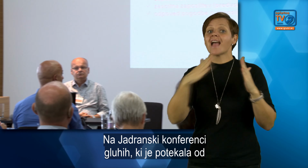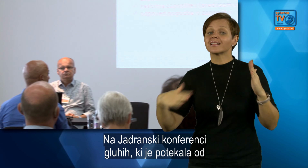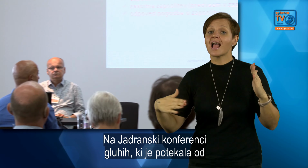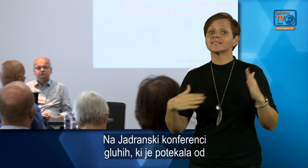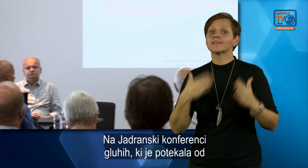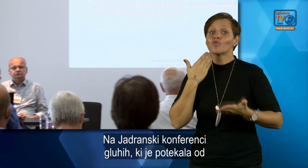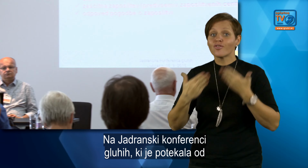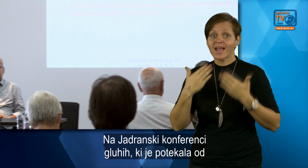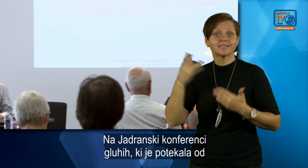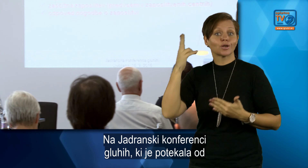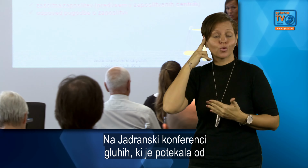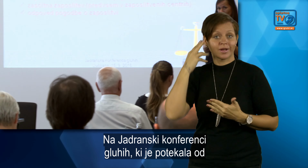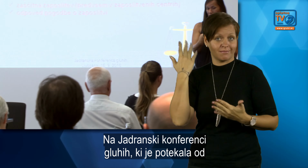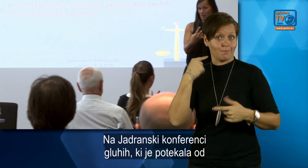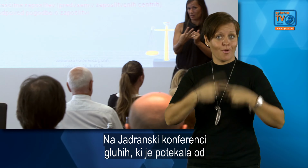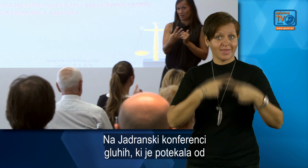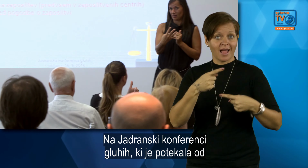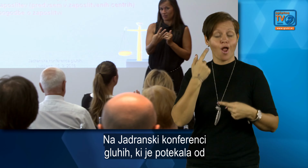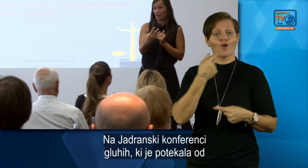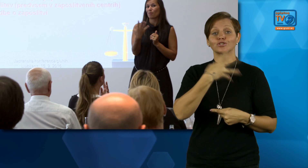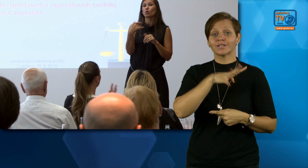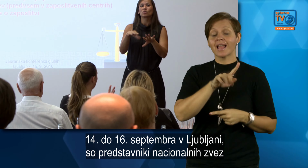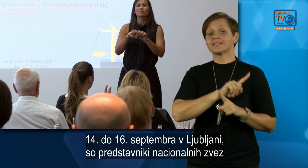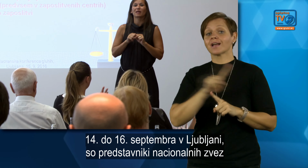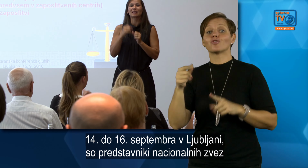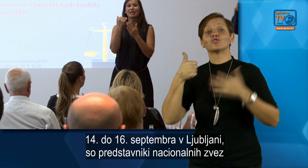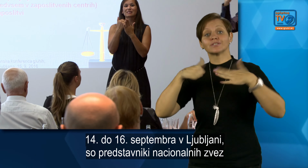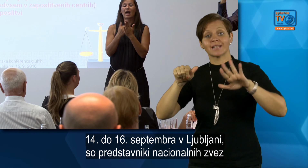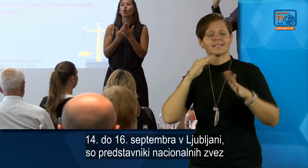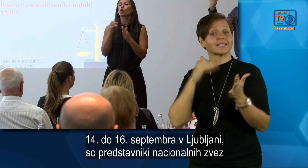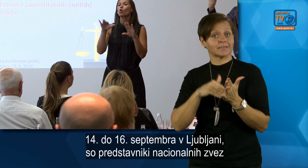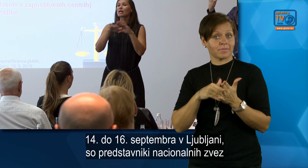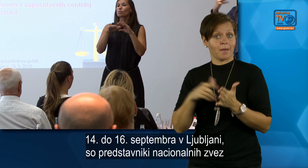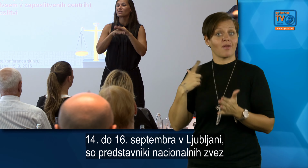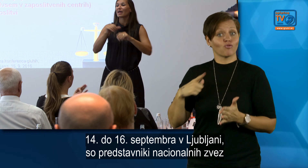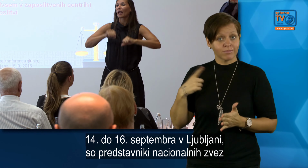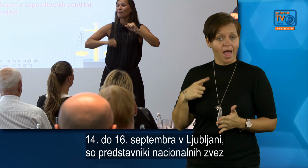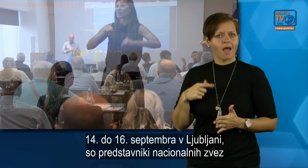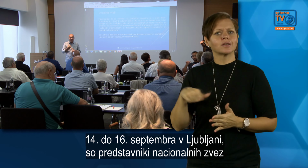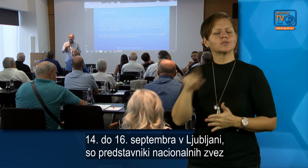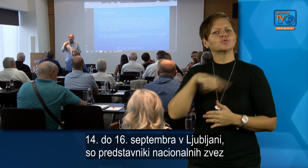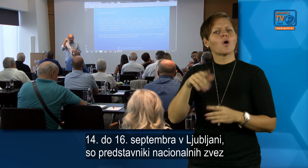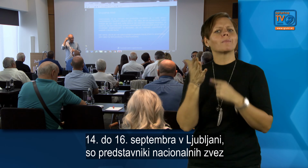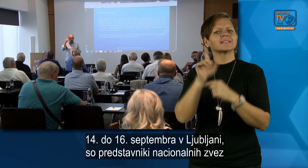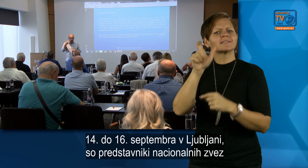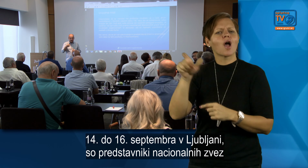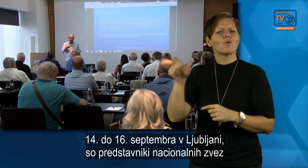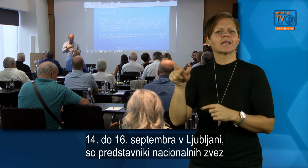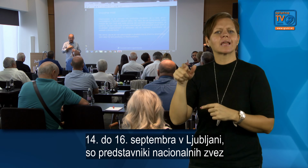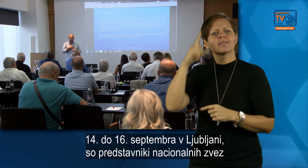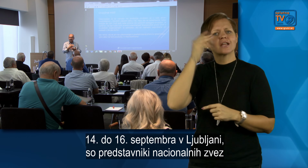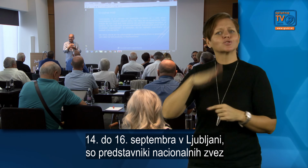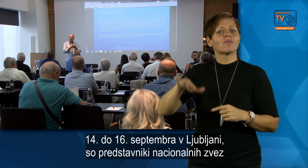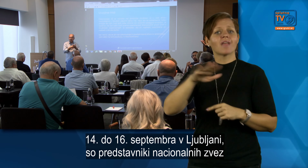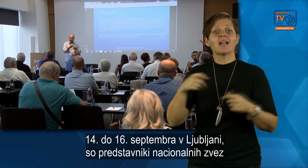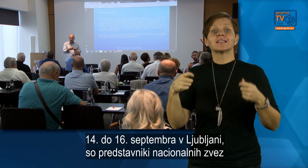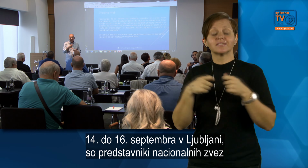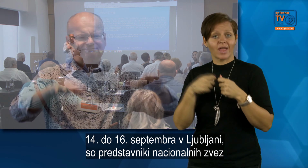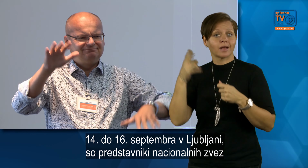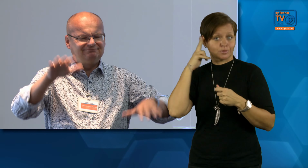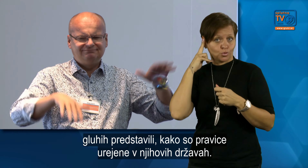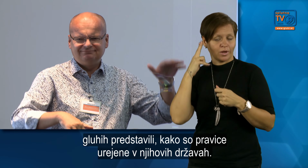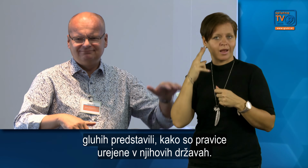Na Jadranski konferenci gluhih, ki je potekala od 14. do 16. septembra v Ljubljani, so